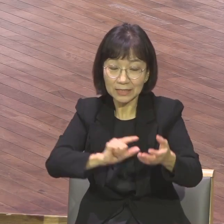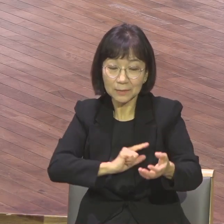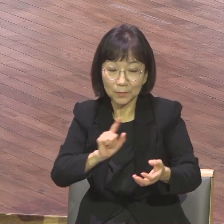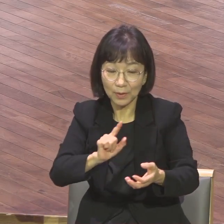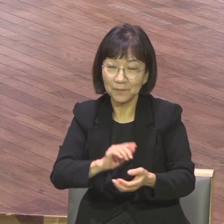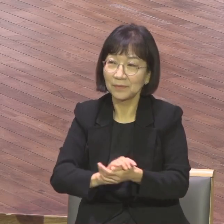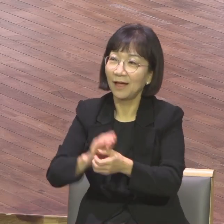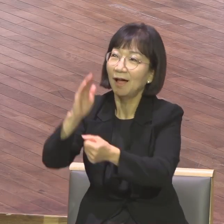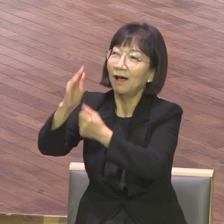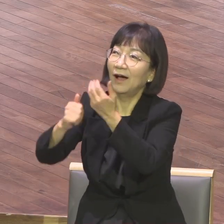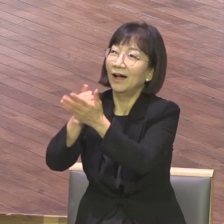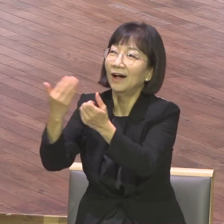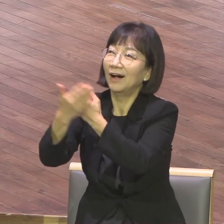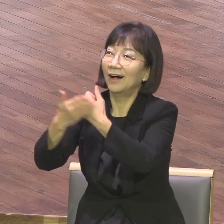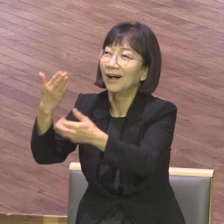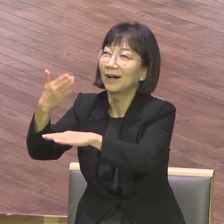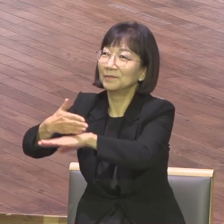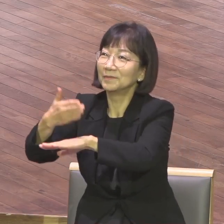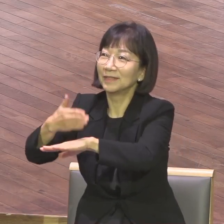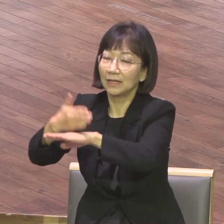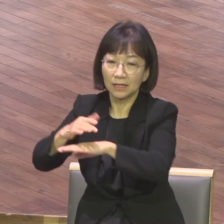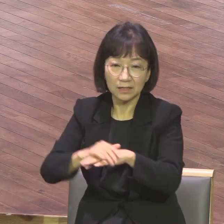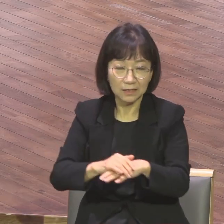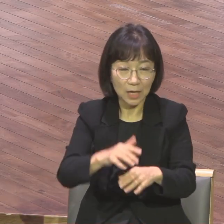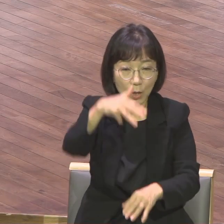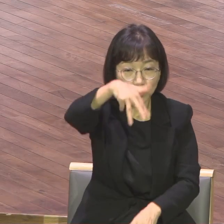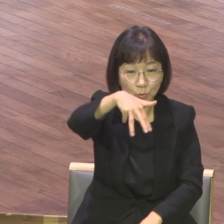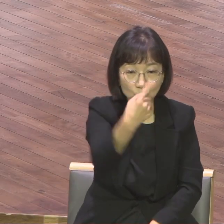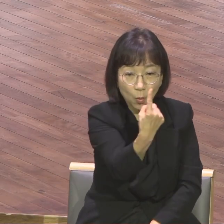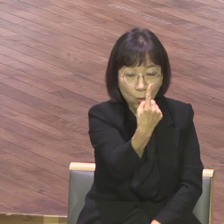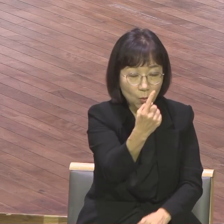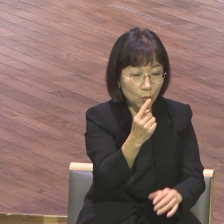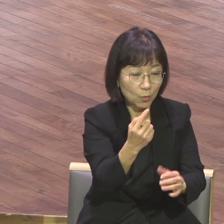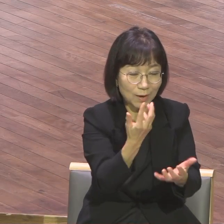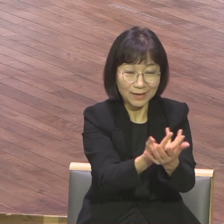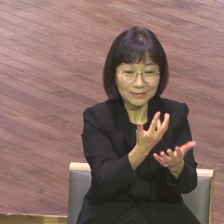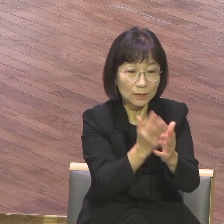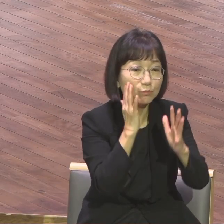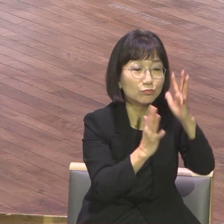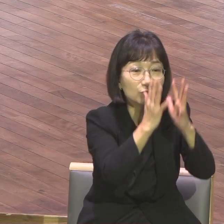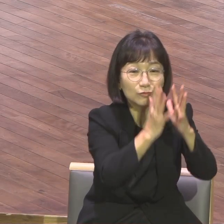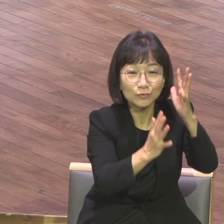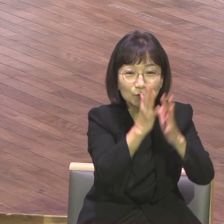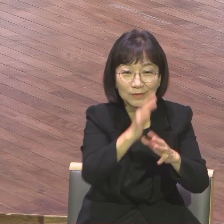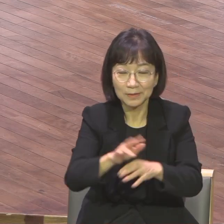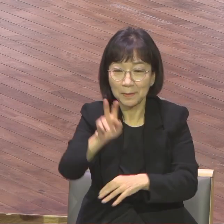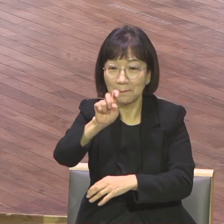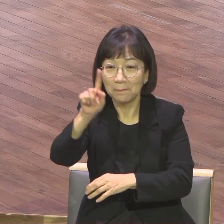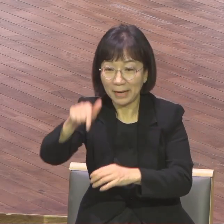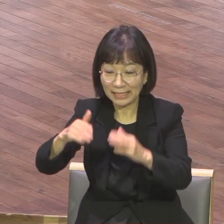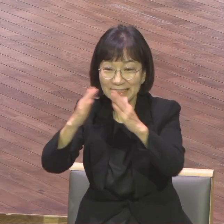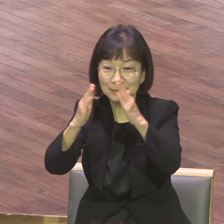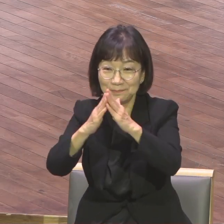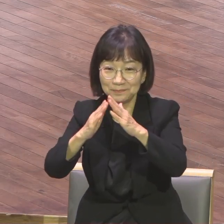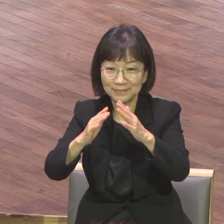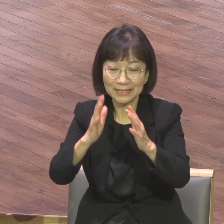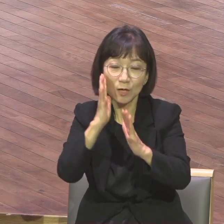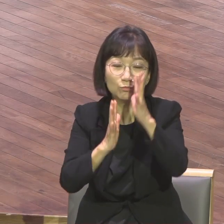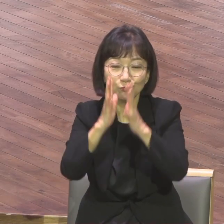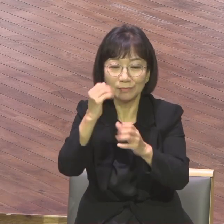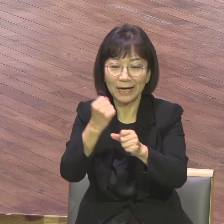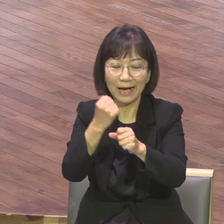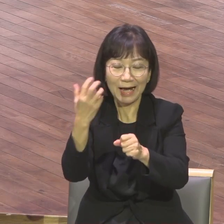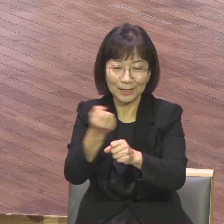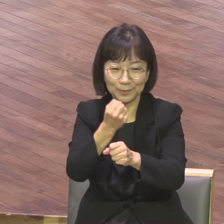초막 말 그대로 풀로 그렇게 만든 이 초막을 만들어서 한 주간 동안